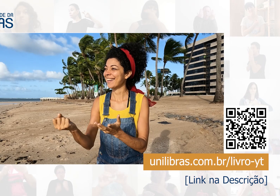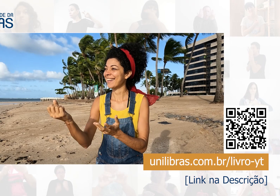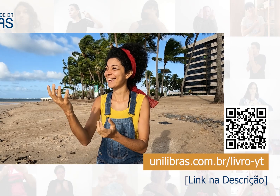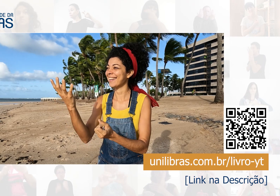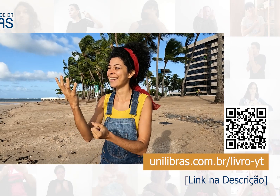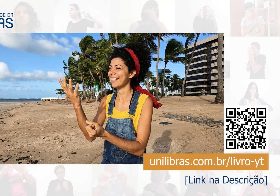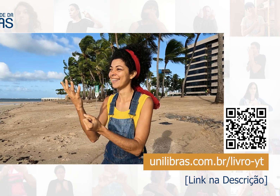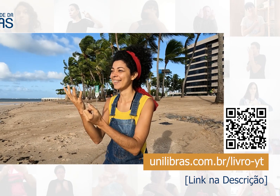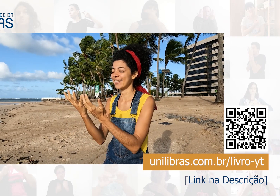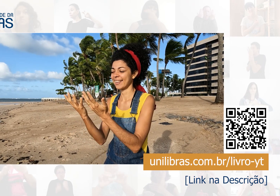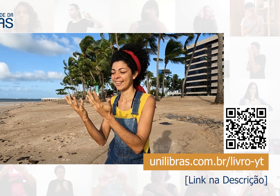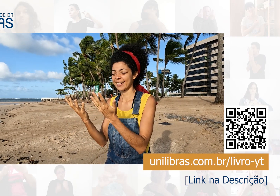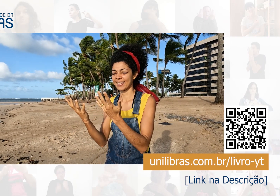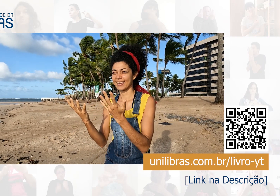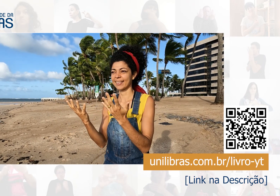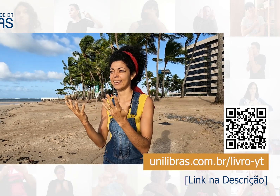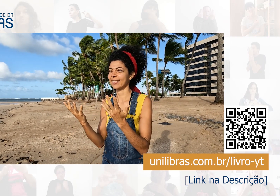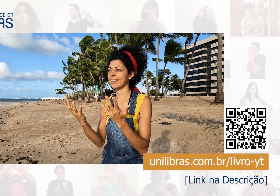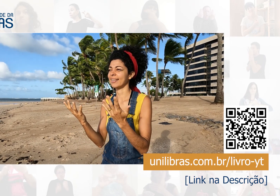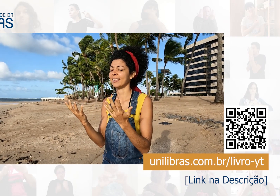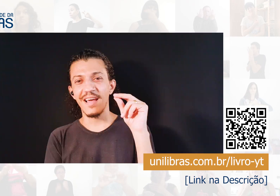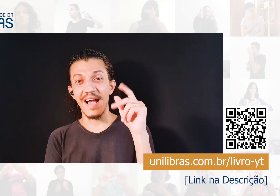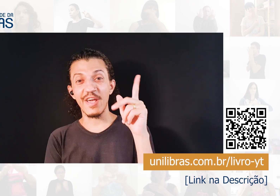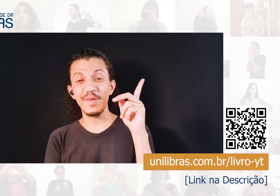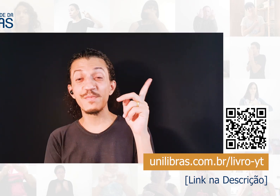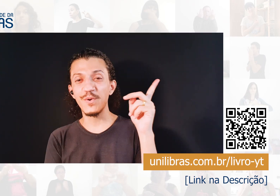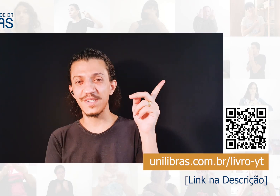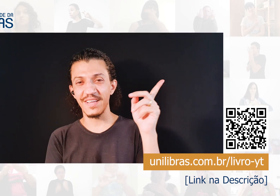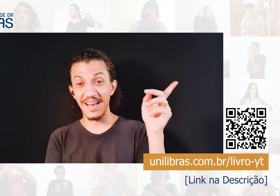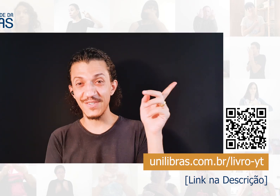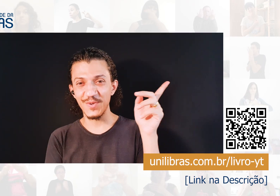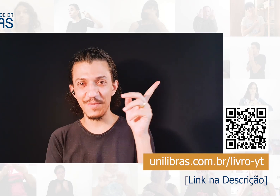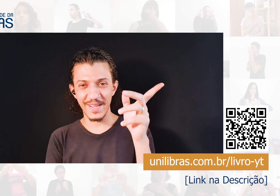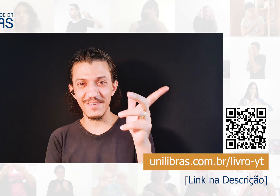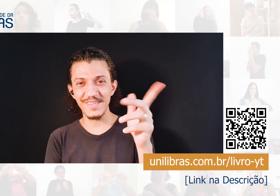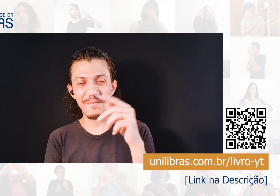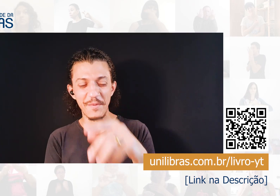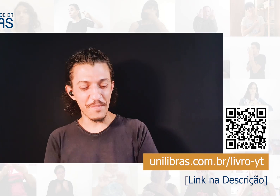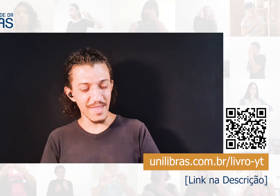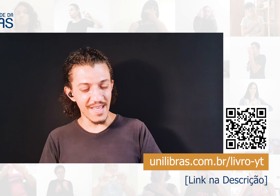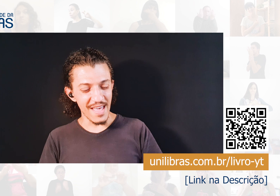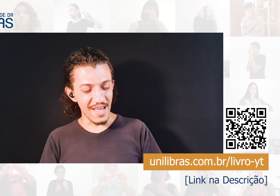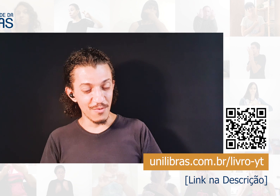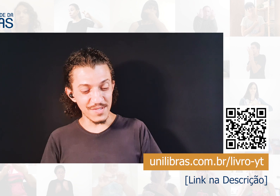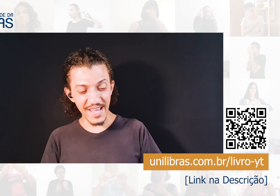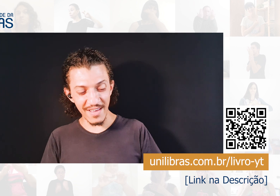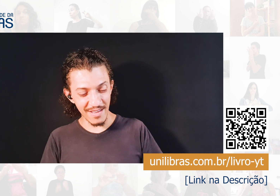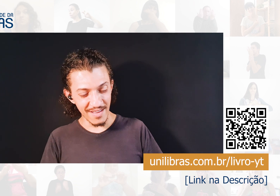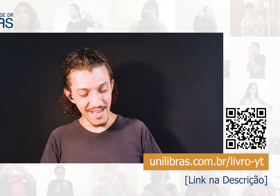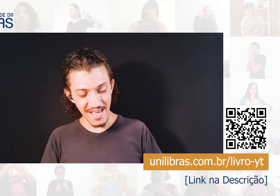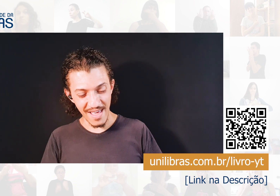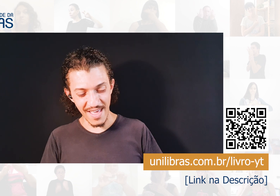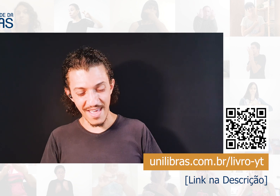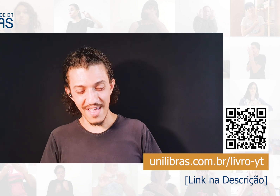com a Raquel assim, olha, eu não sei como que... A Raquel é minha esposa, ela é surda, para quem não sabe. Eu não